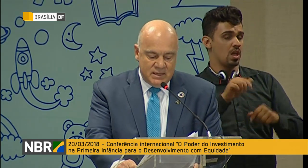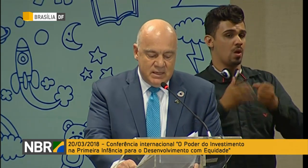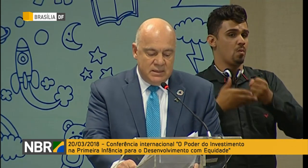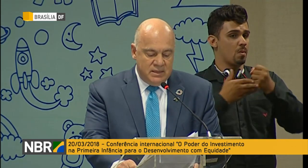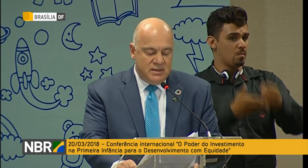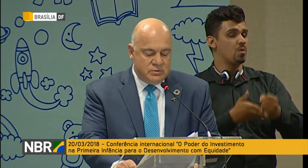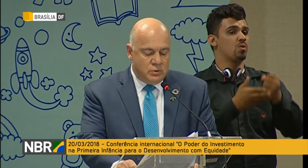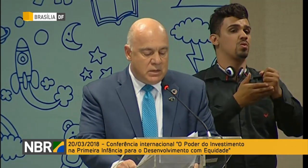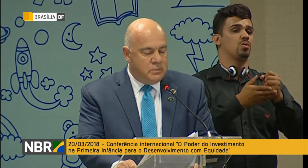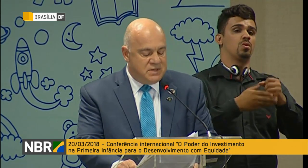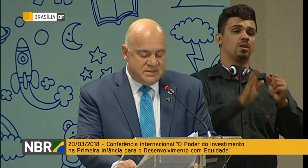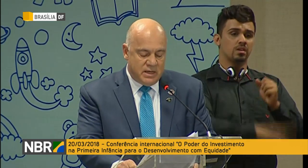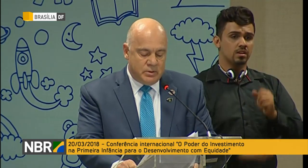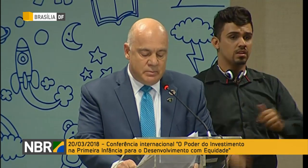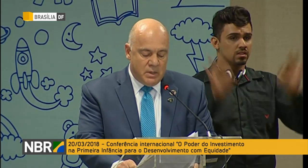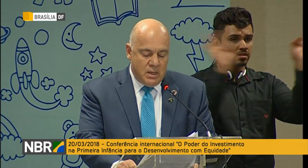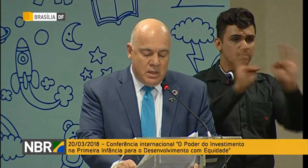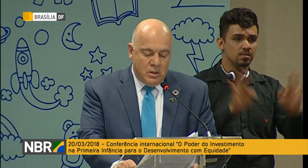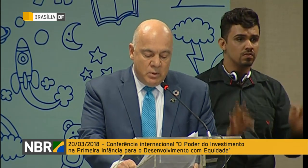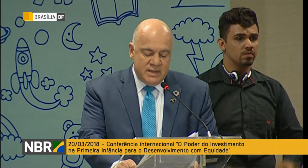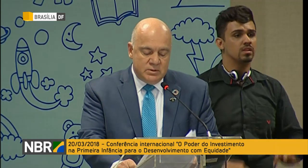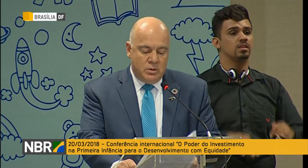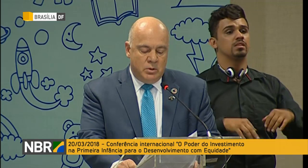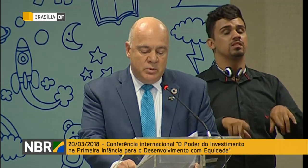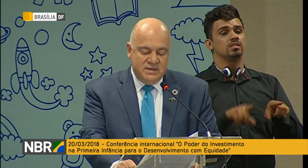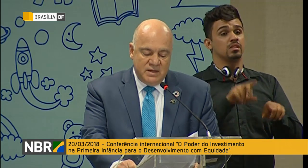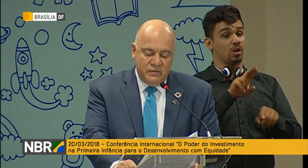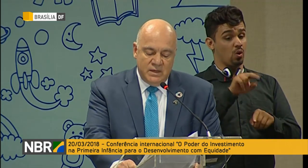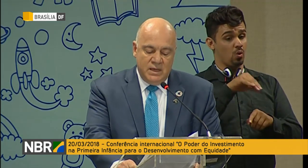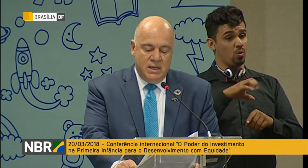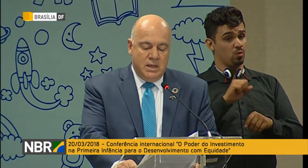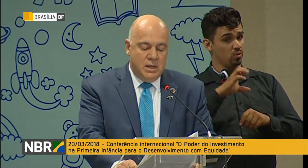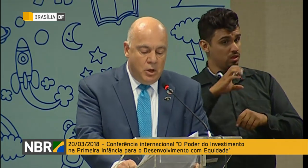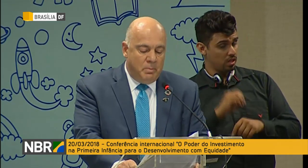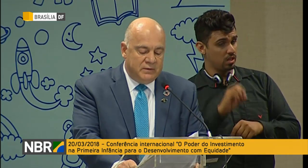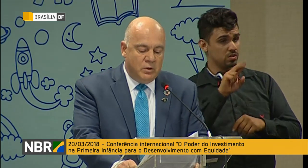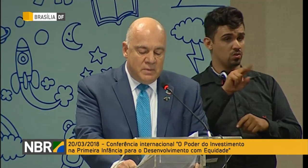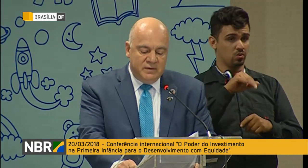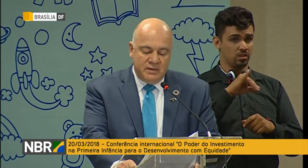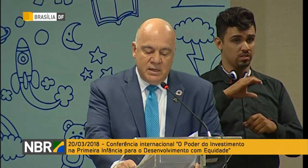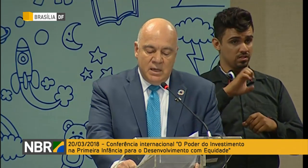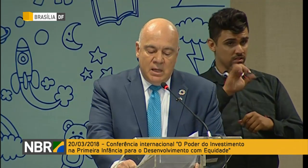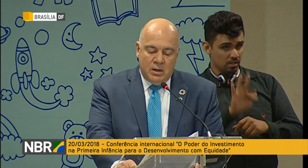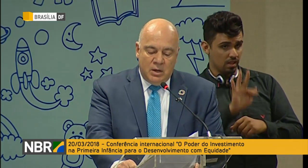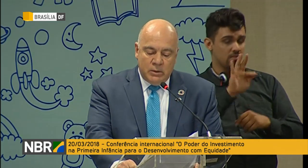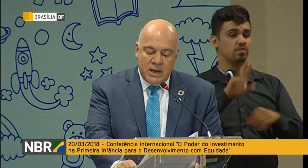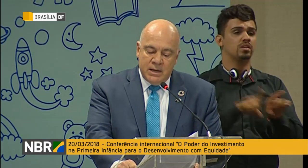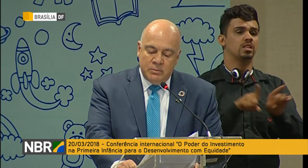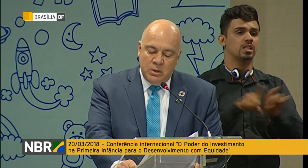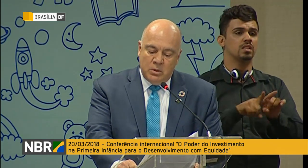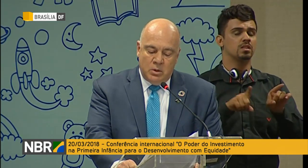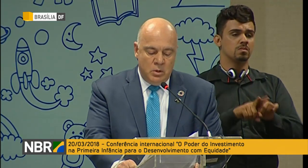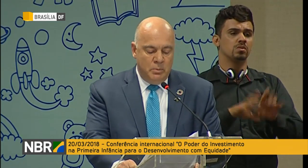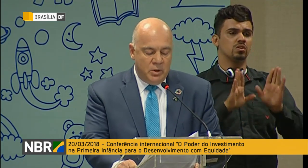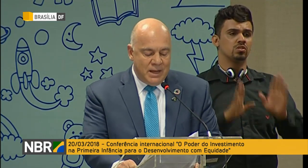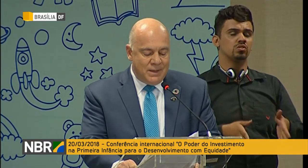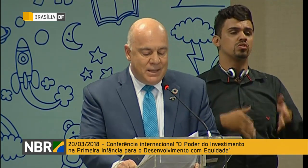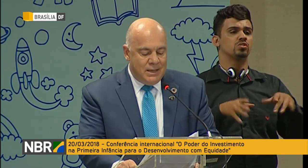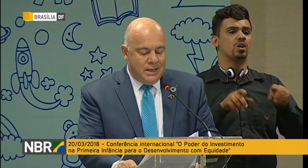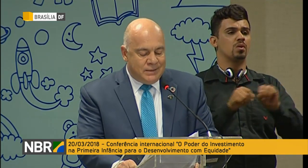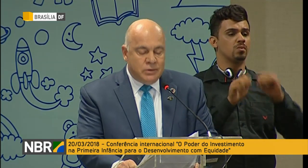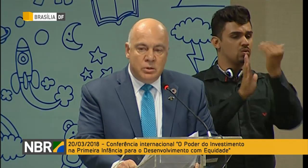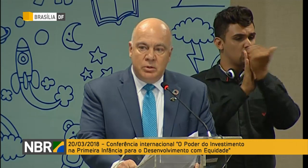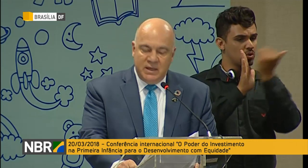Feliz desde sua concepção. UNESCO, UNICEF e OPAS, OMS colaboraram com o